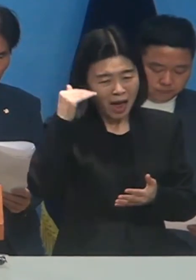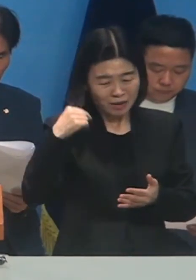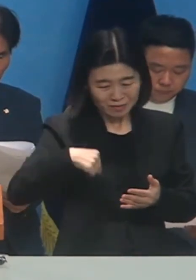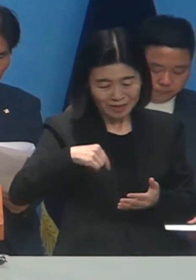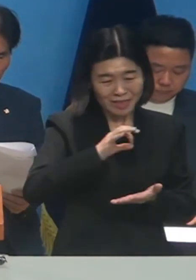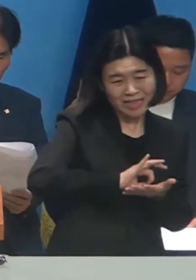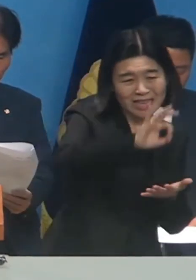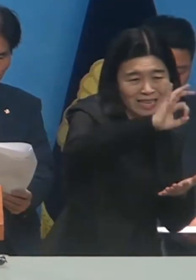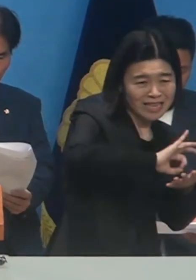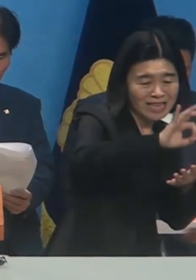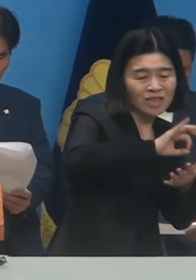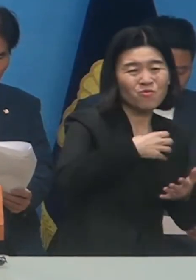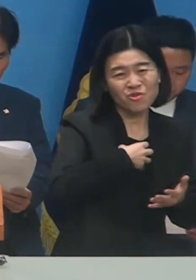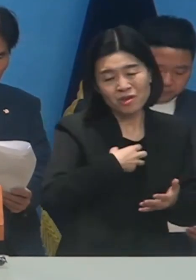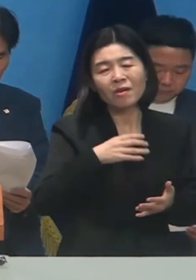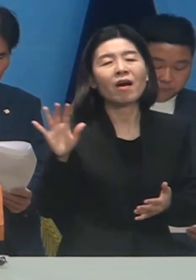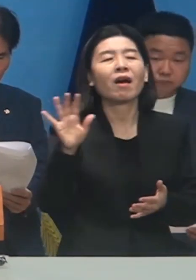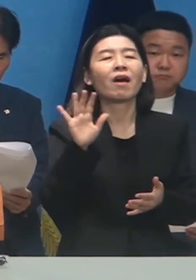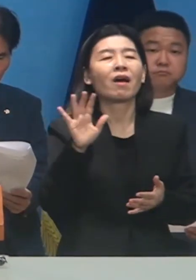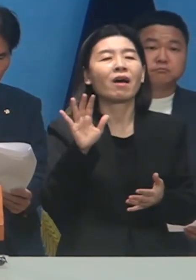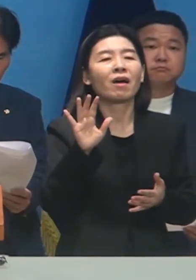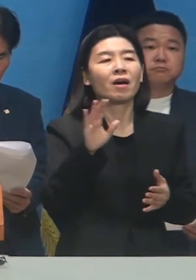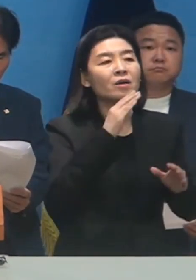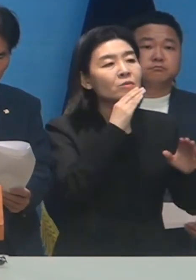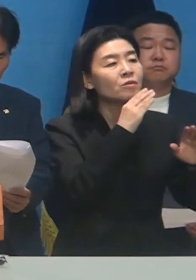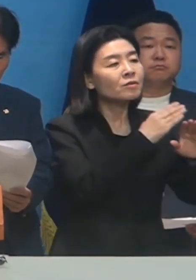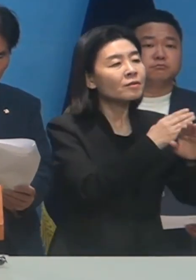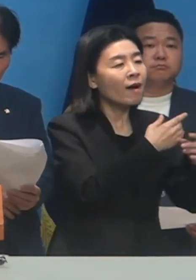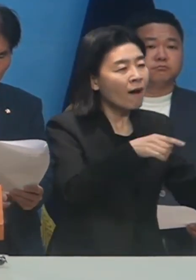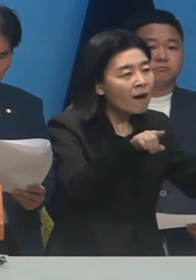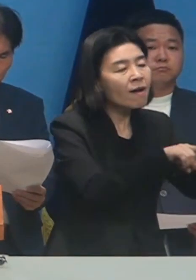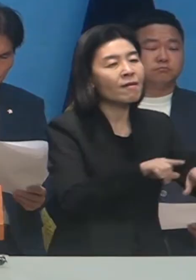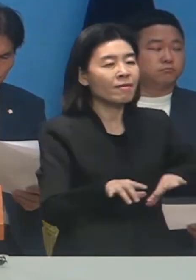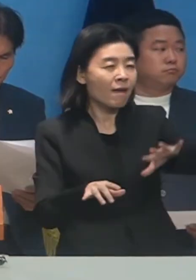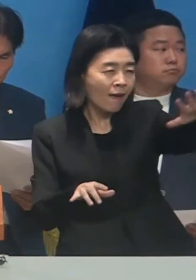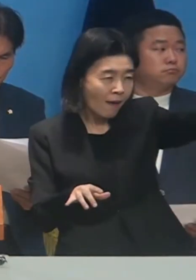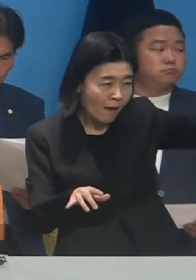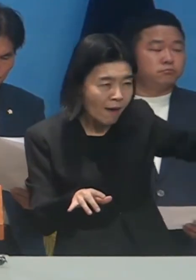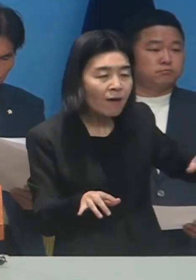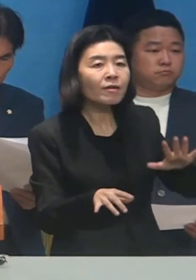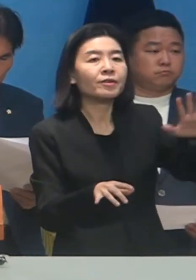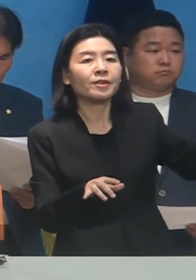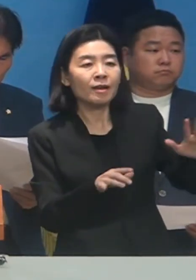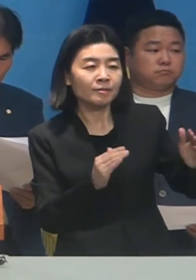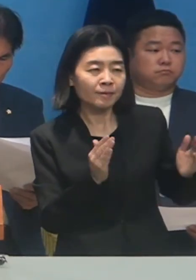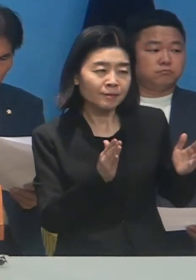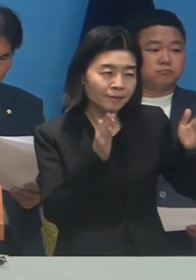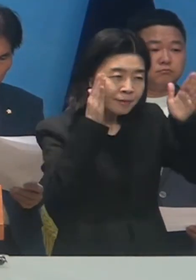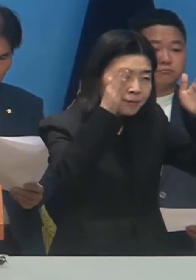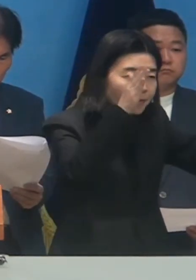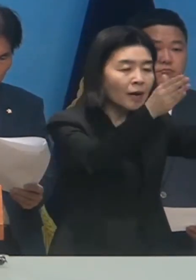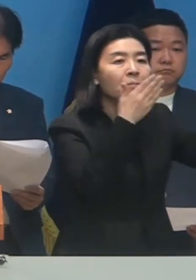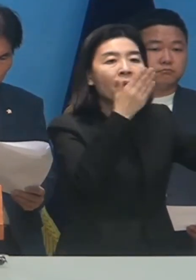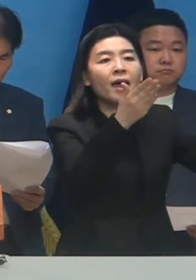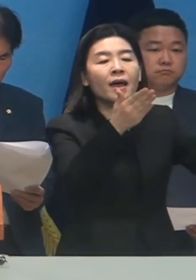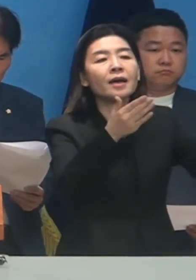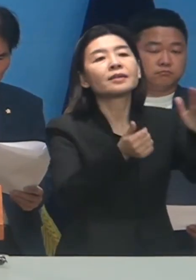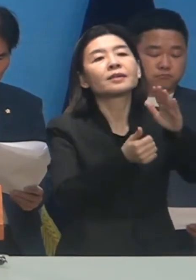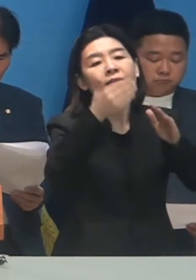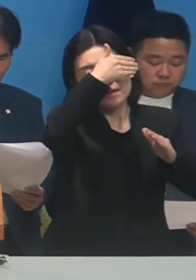위기가 아닙니다. 드넓은 대륙을 무대 삼아 나아갈 수 있는 빛나는 청년의